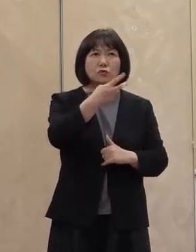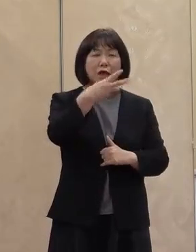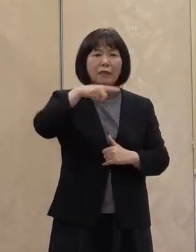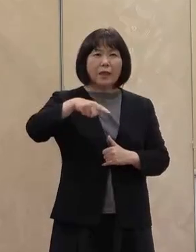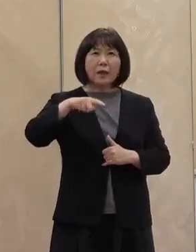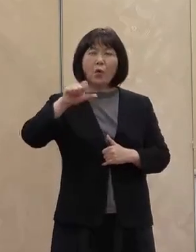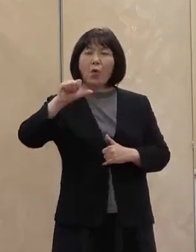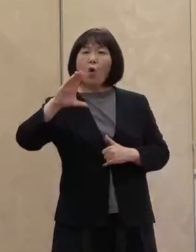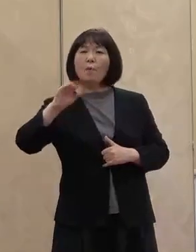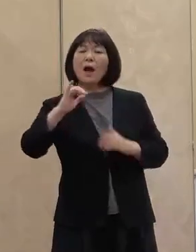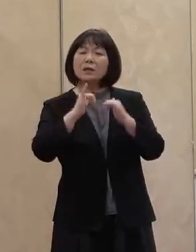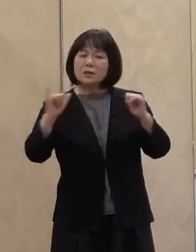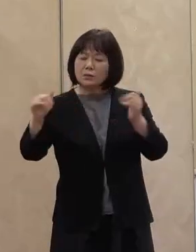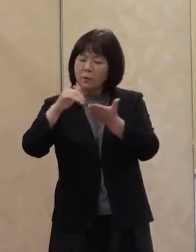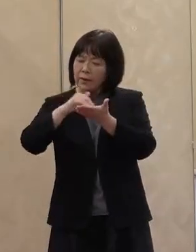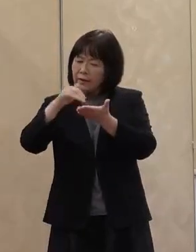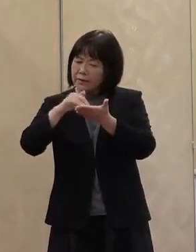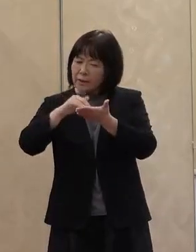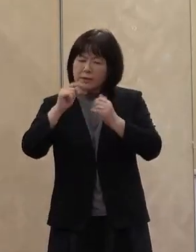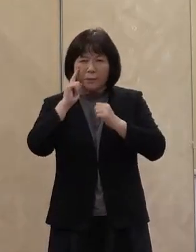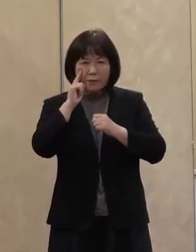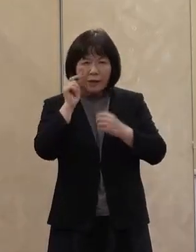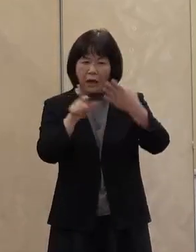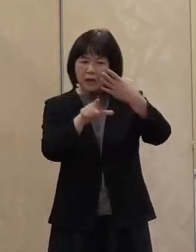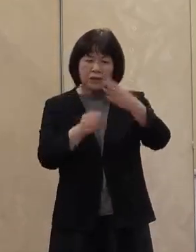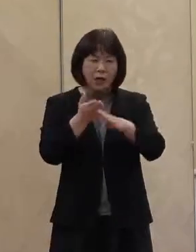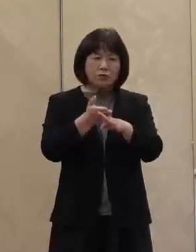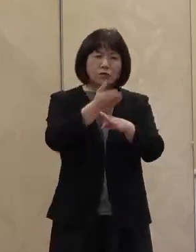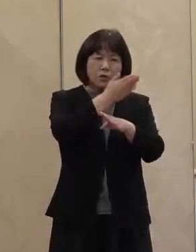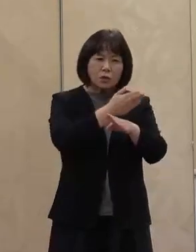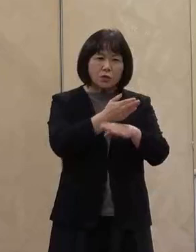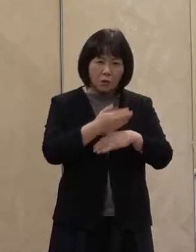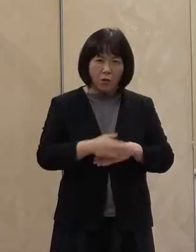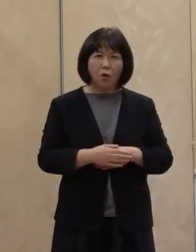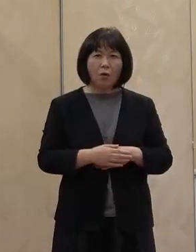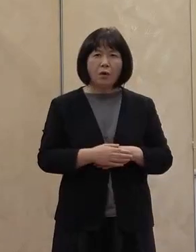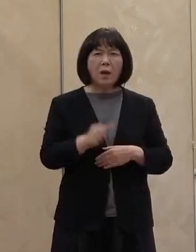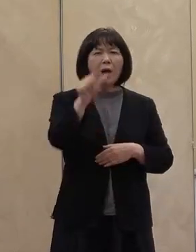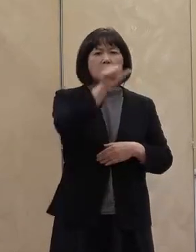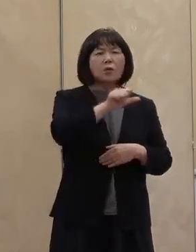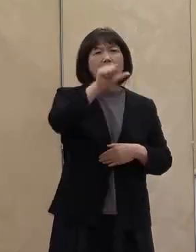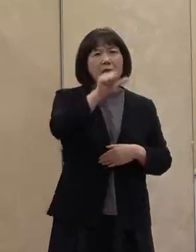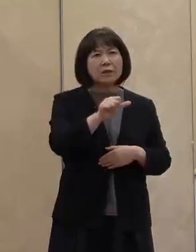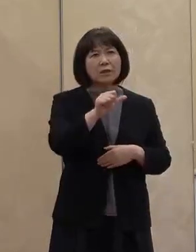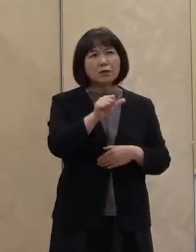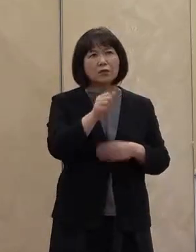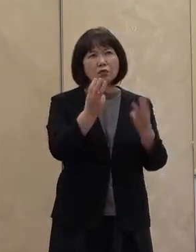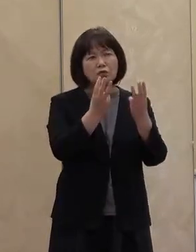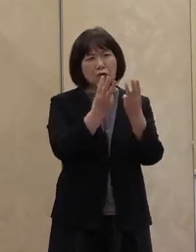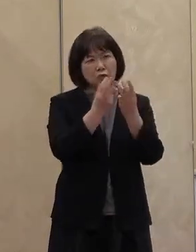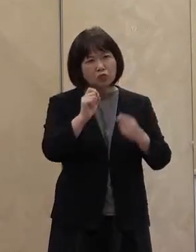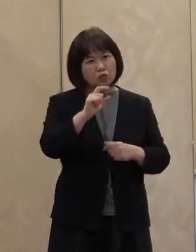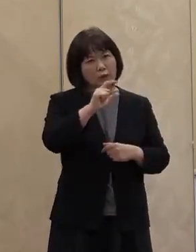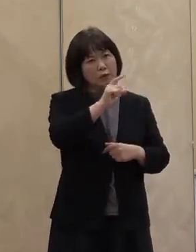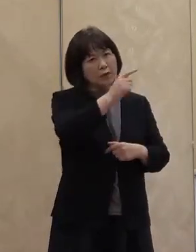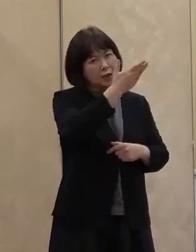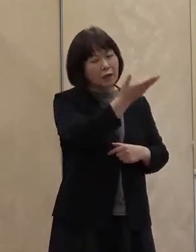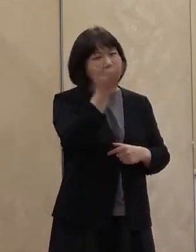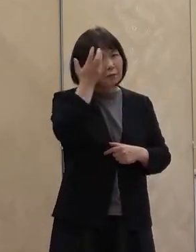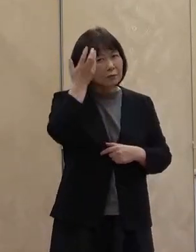ているのかっていうのを当てはめていけば、だいたい4月以降は毎年5000人ぐらい増えてくるんじゃないかというふうに、